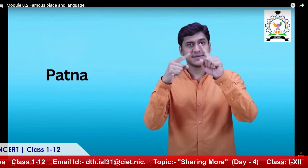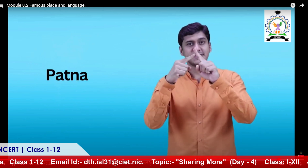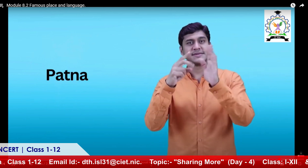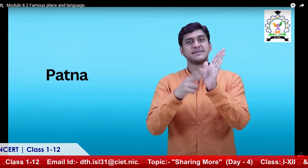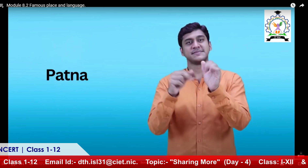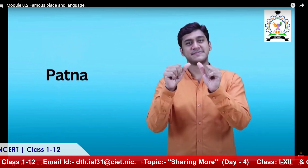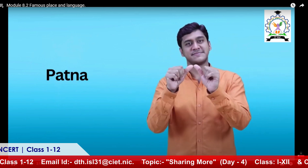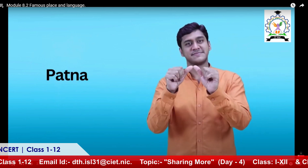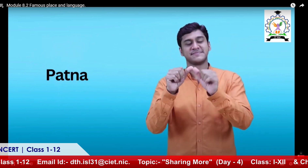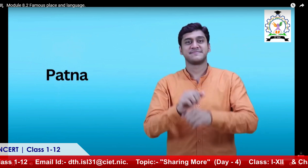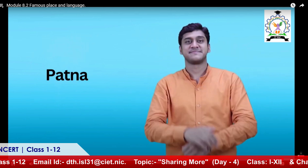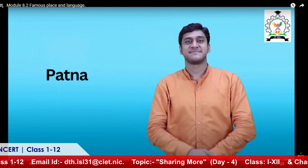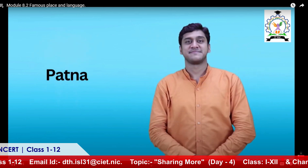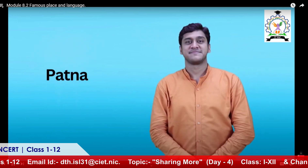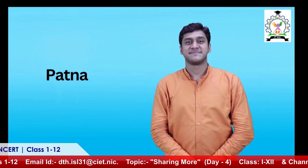पटना,